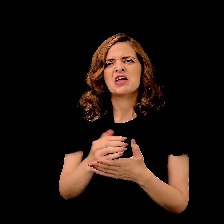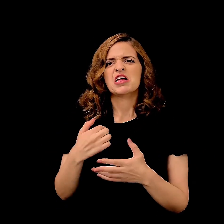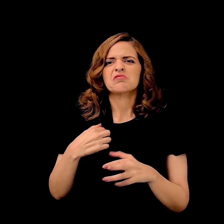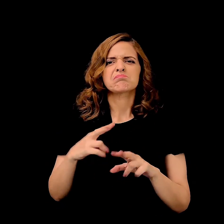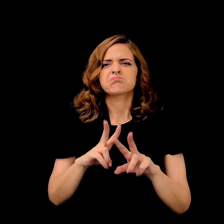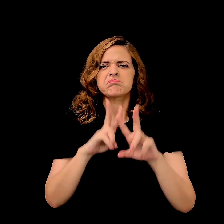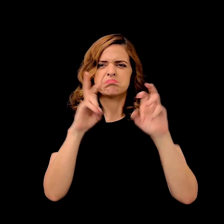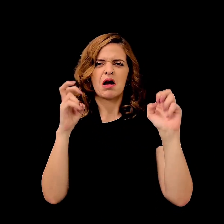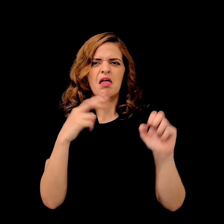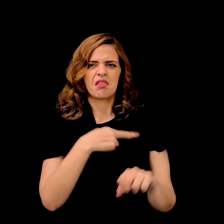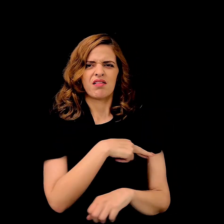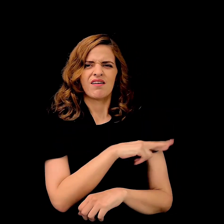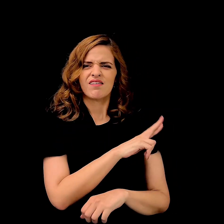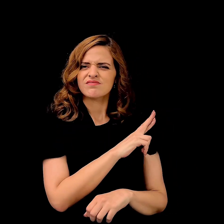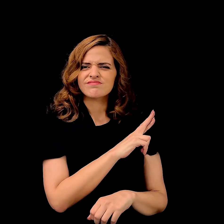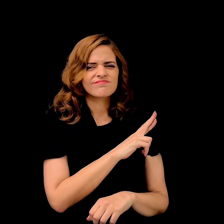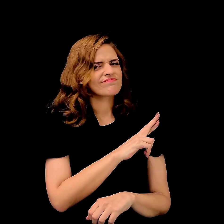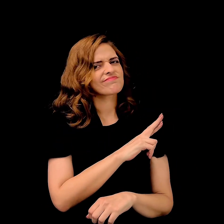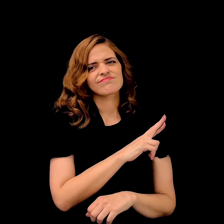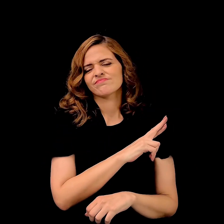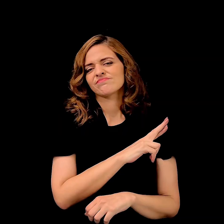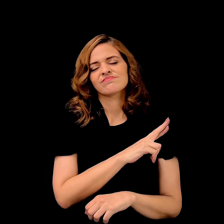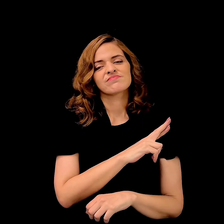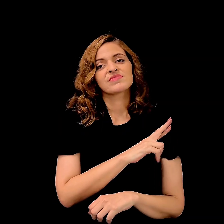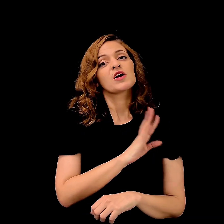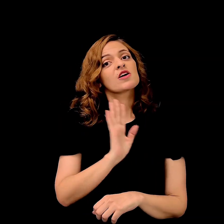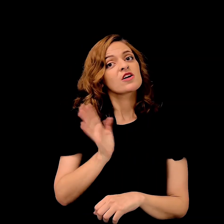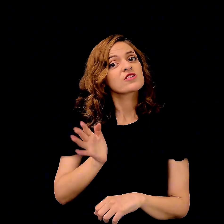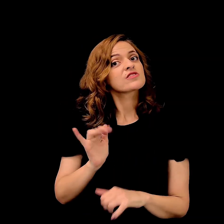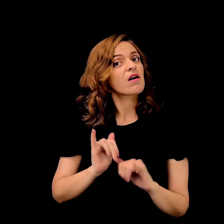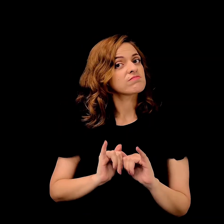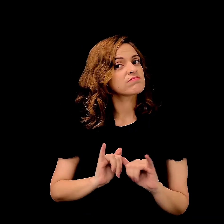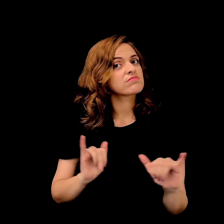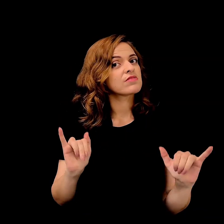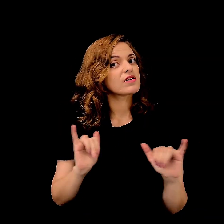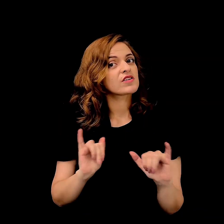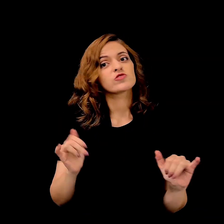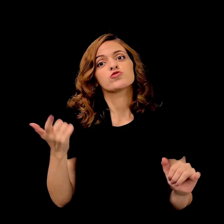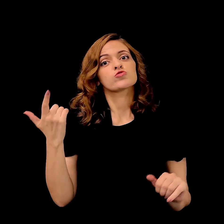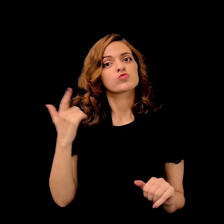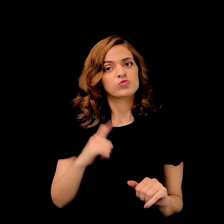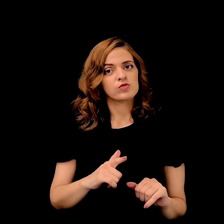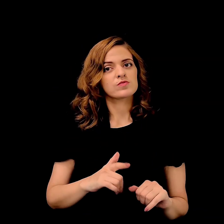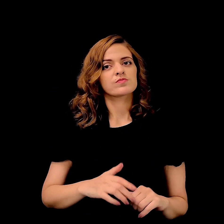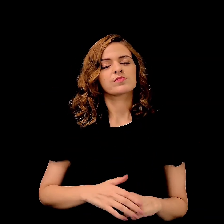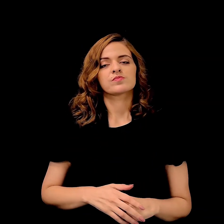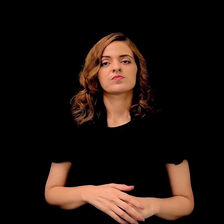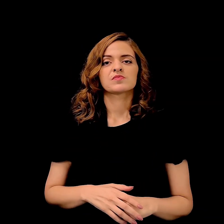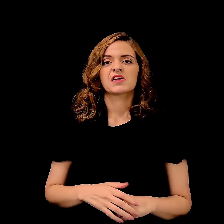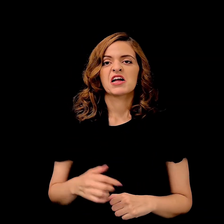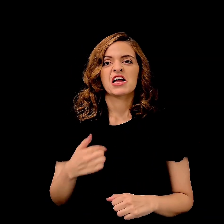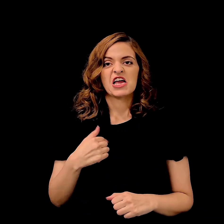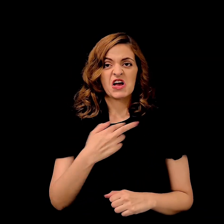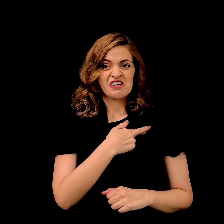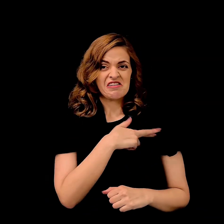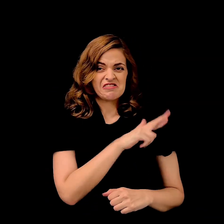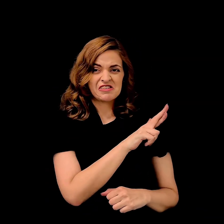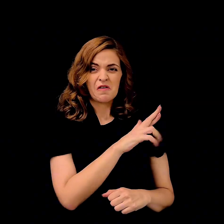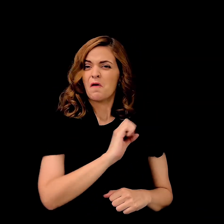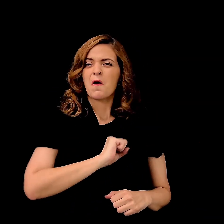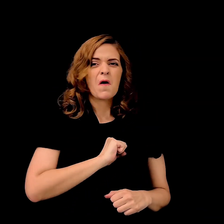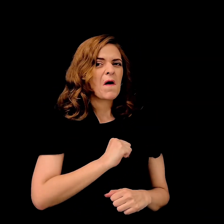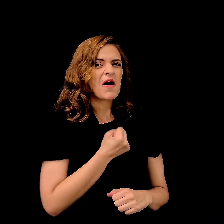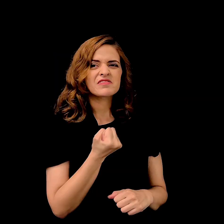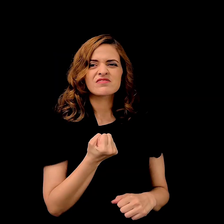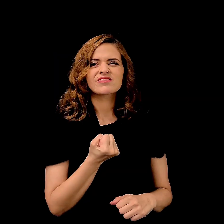de religião. Aliás, eu já disse e repito, eu odeio religião. Se existe